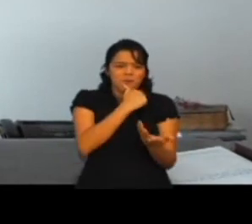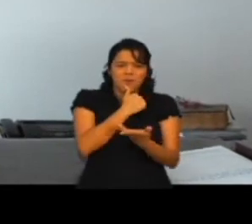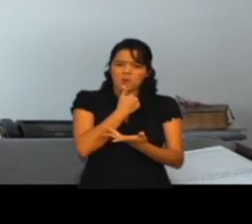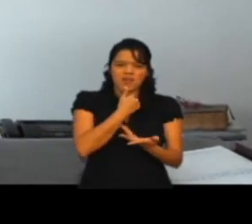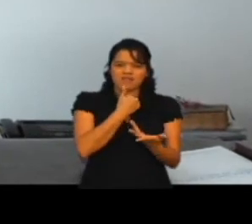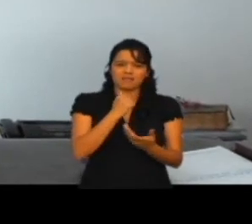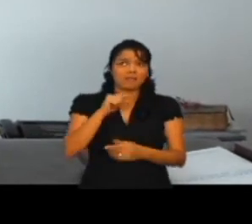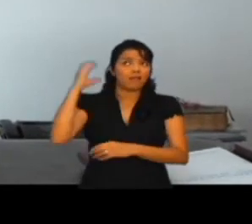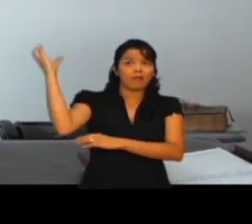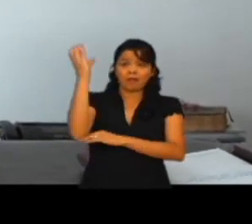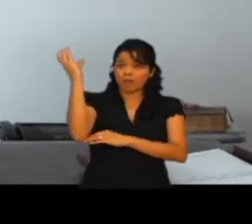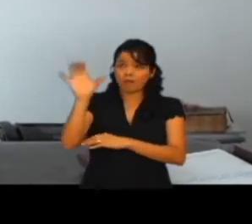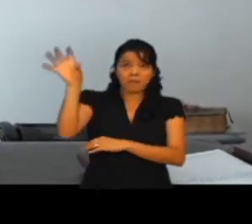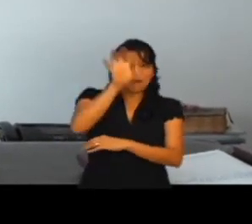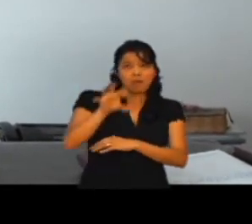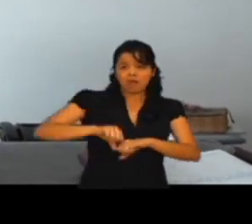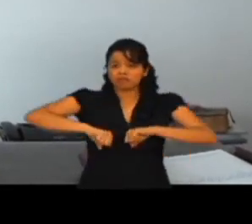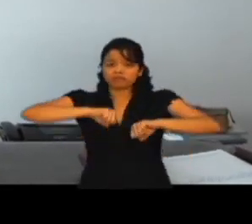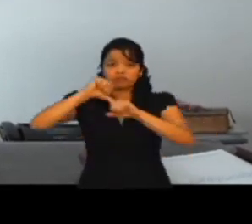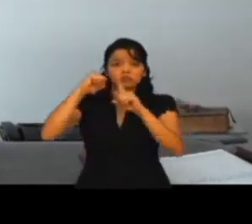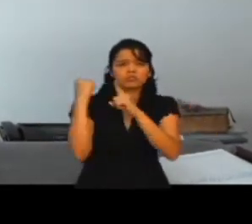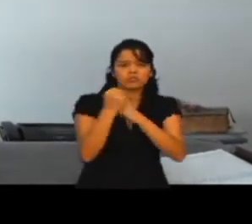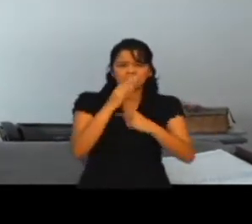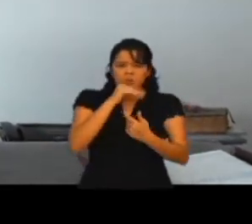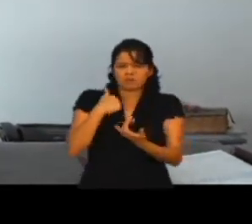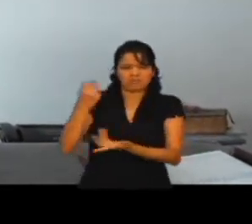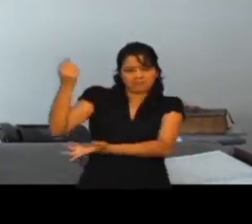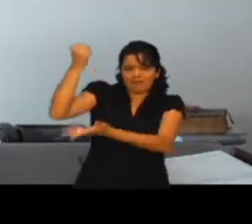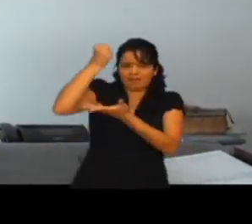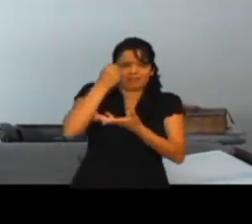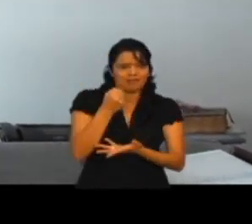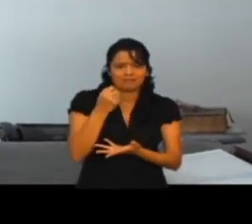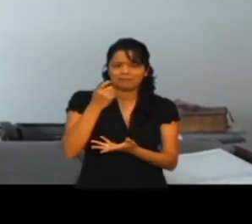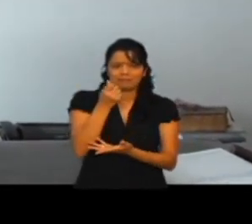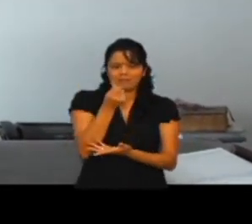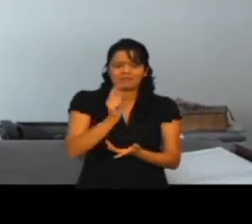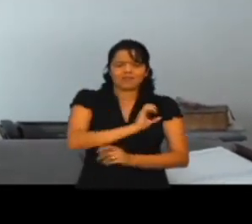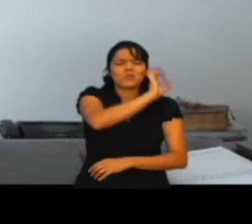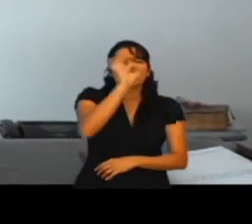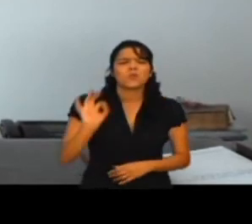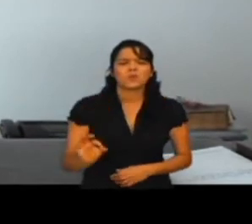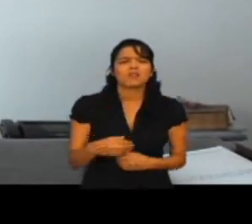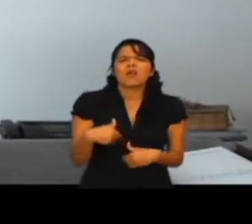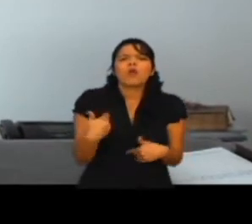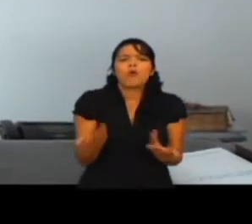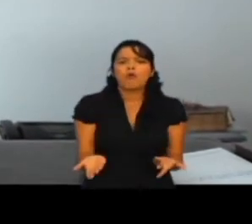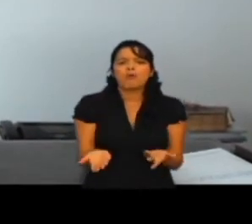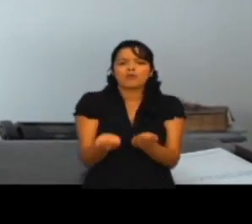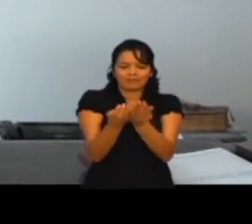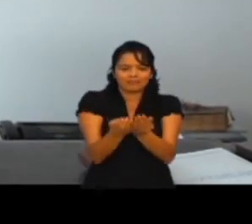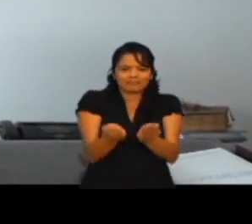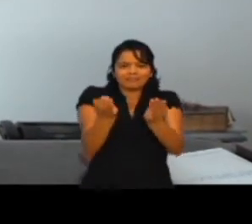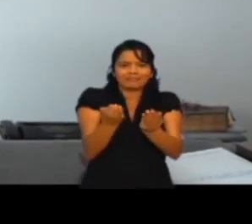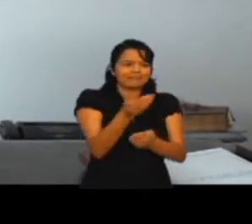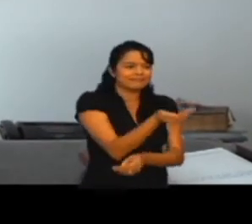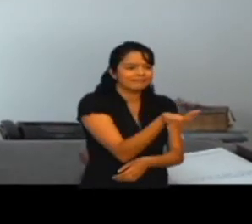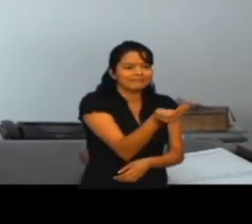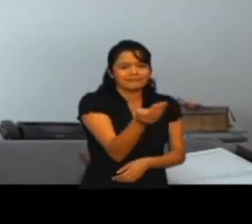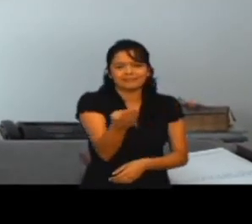un presupuesto, una base económica donde yo pueda decir funciono con esto, porque en ninguna parte del país, en Colombia, la gestión social se